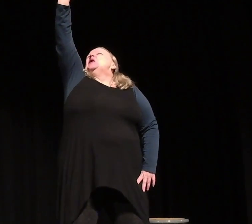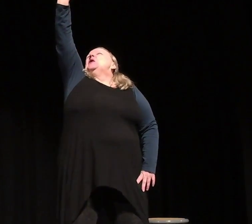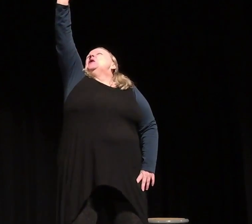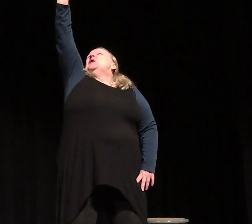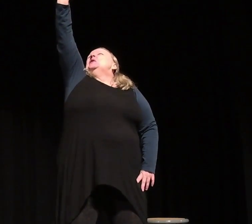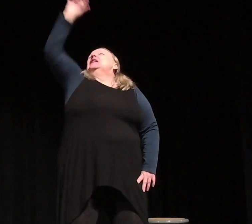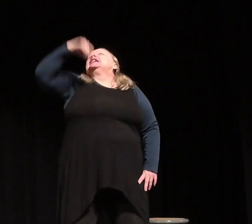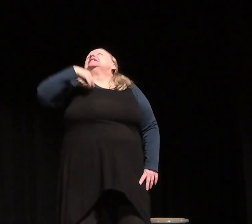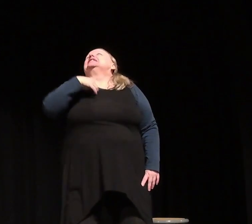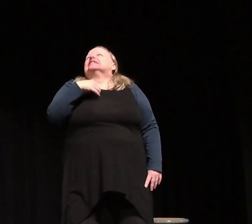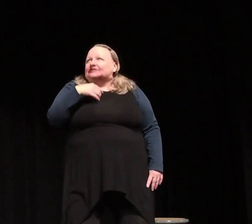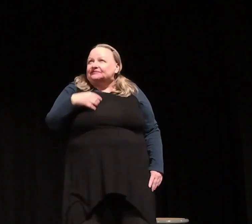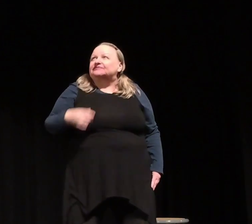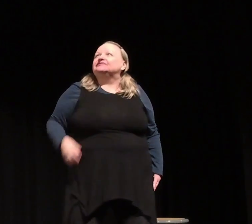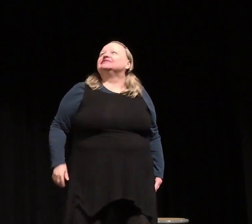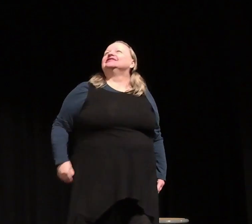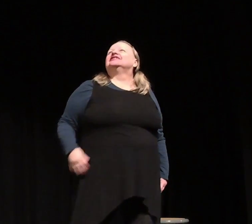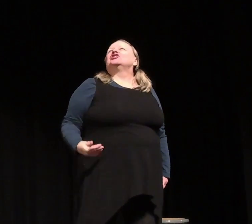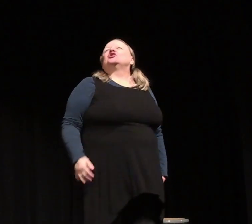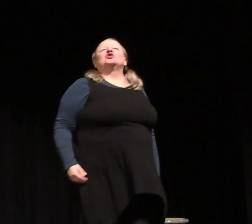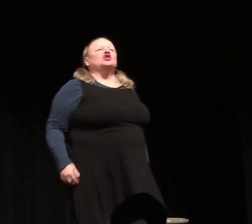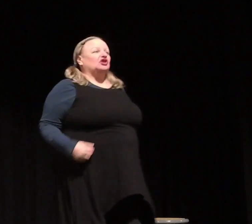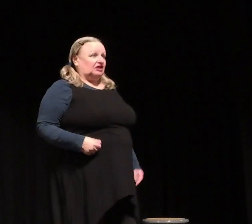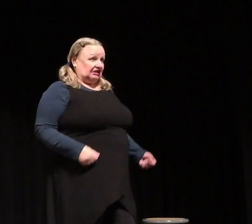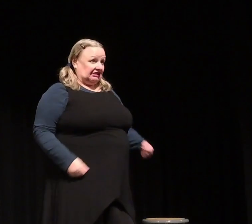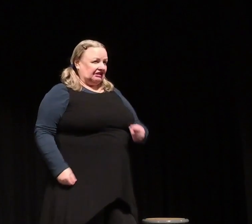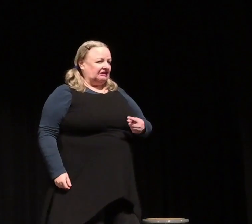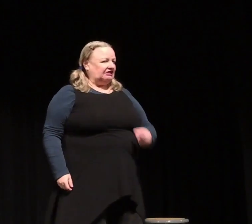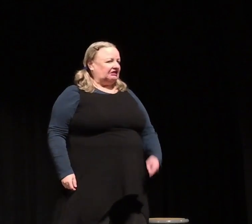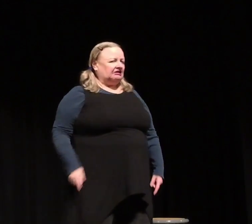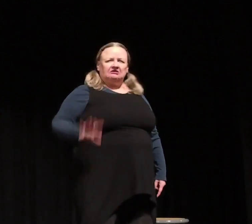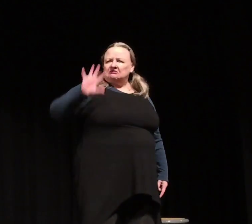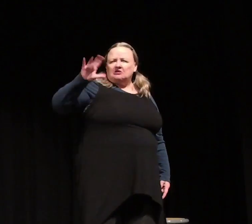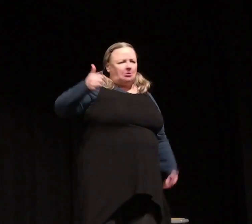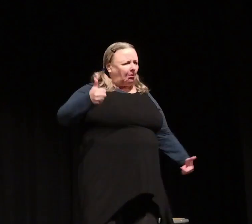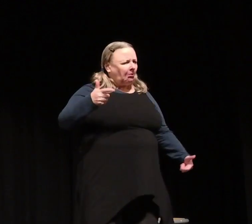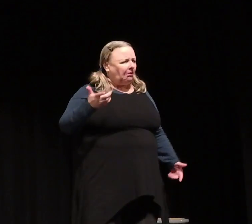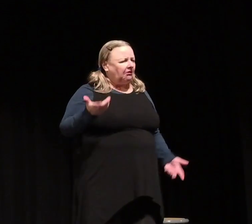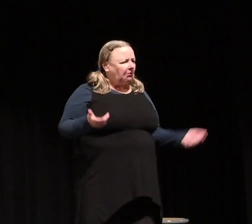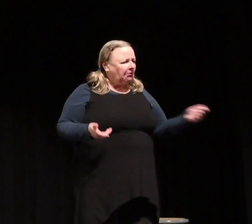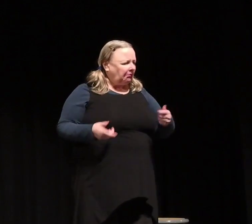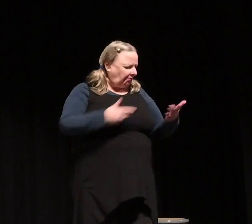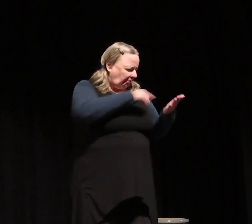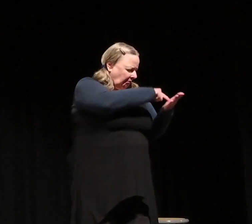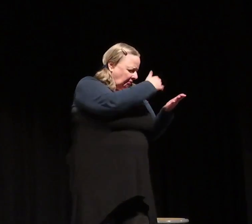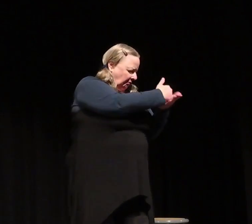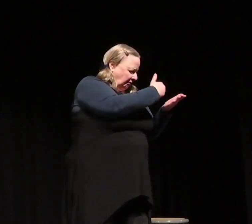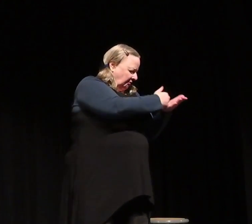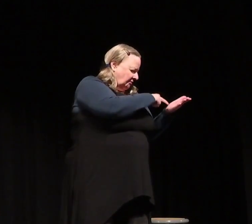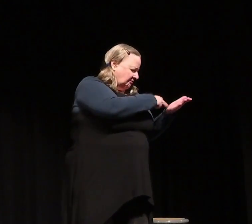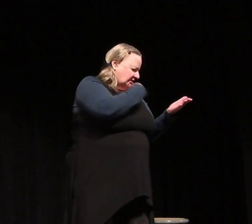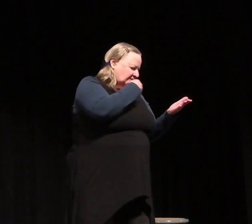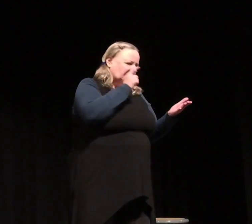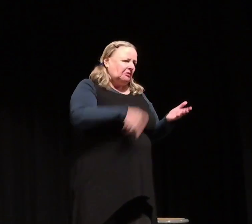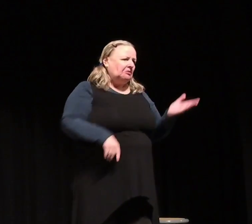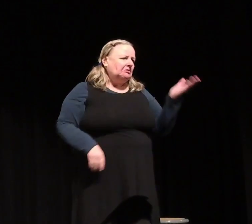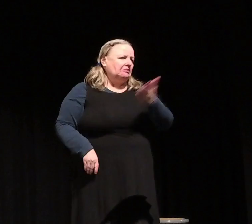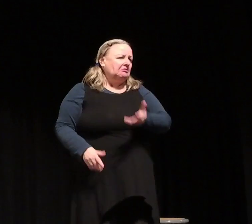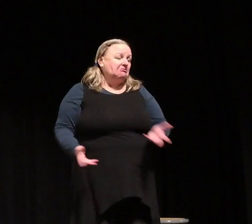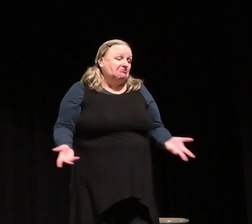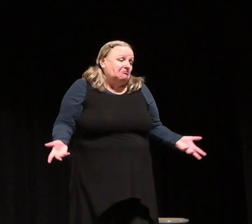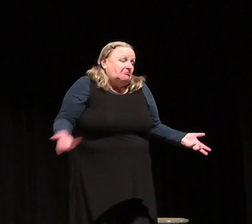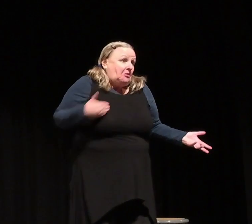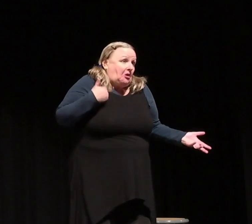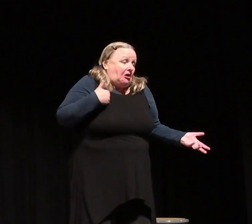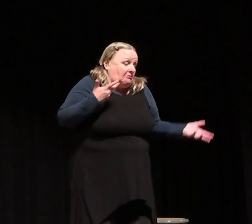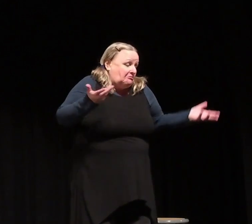arbre comme ça. Oh là là. Ouh, ouais, tout un défi, hein? Mais là,